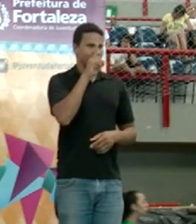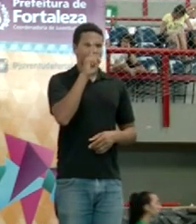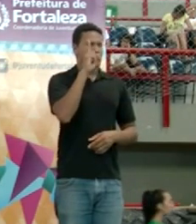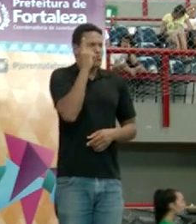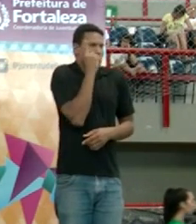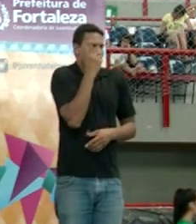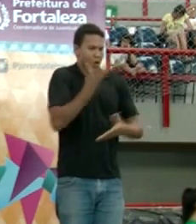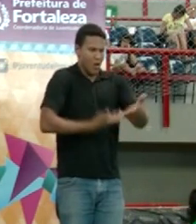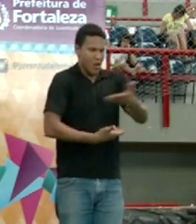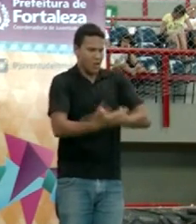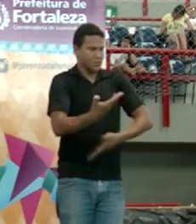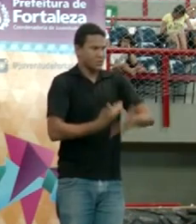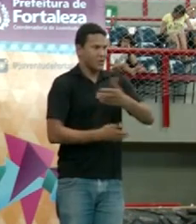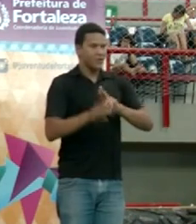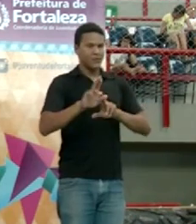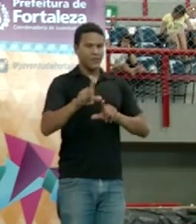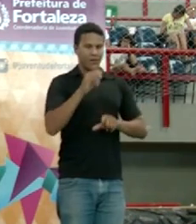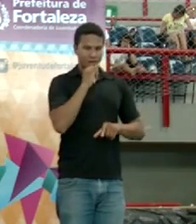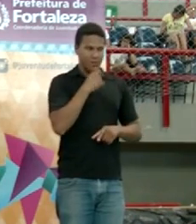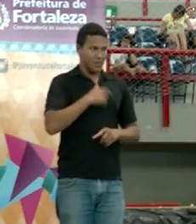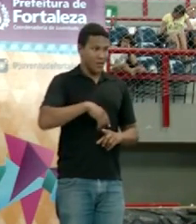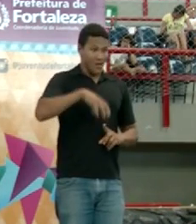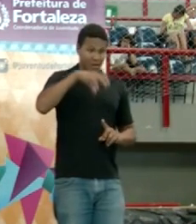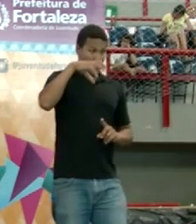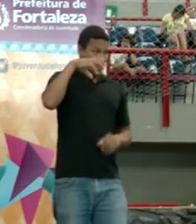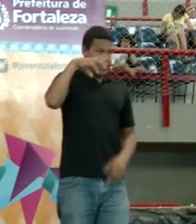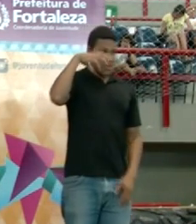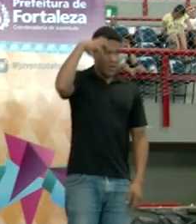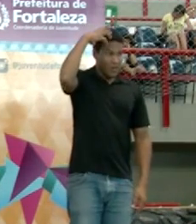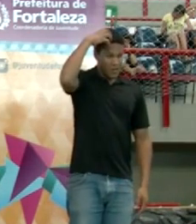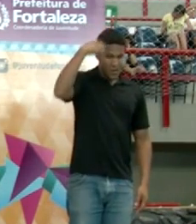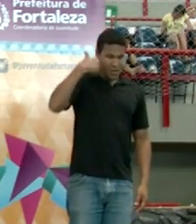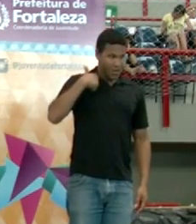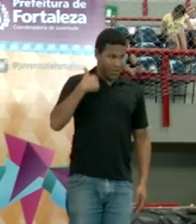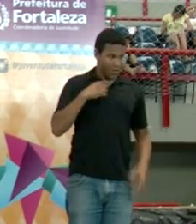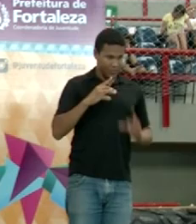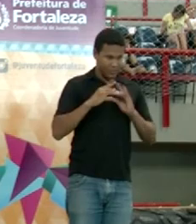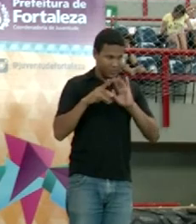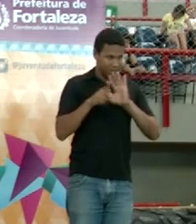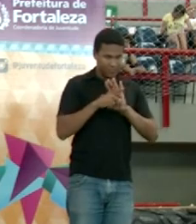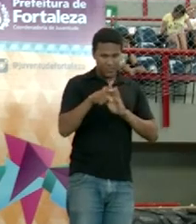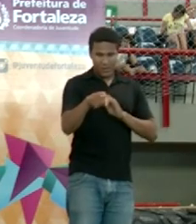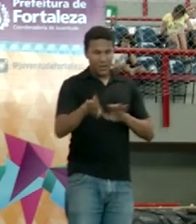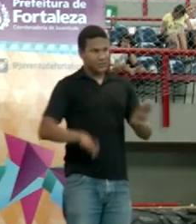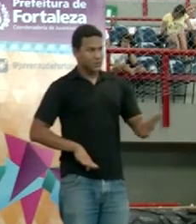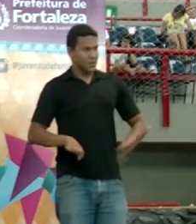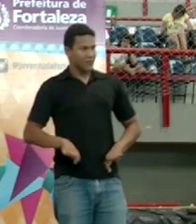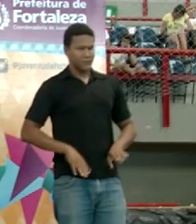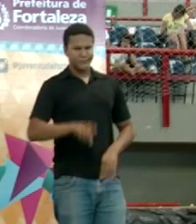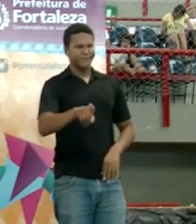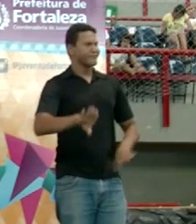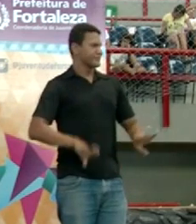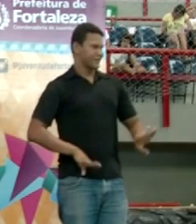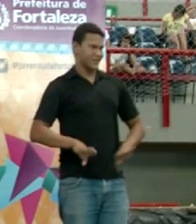terra e o servo. O servo, o camponês, ele só tem uma coisa a oferecer, que é o trabalho. Então ele tem que cumprir